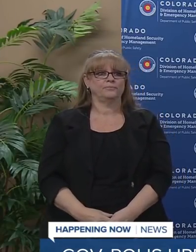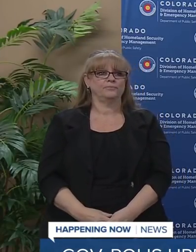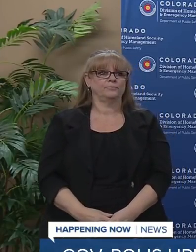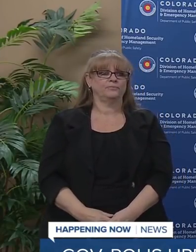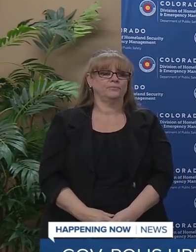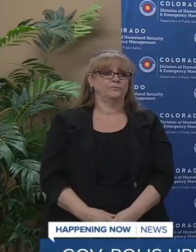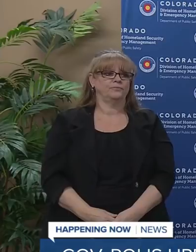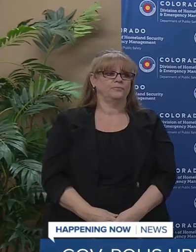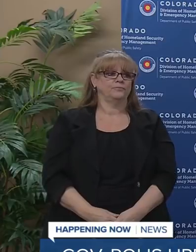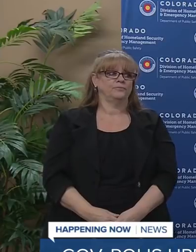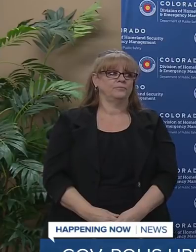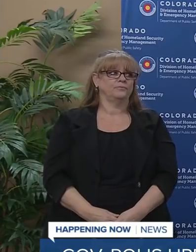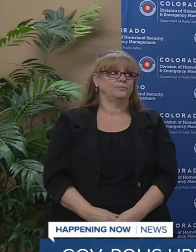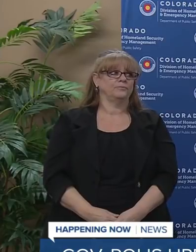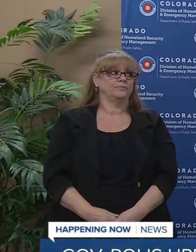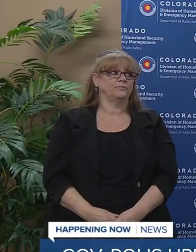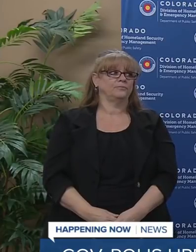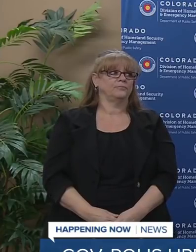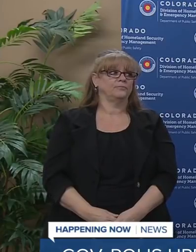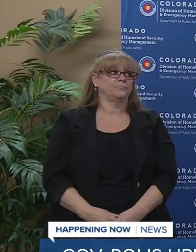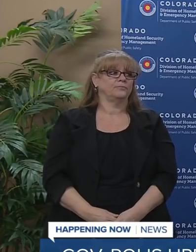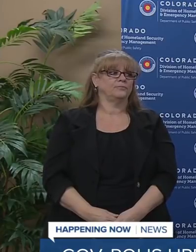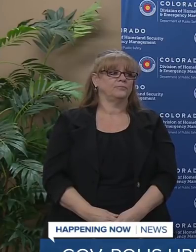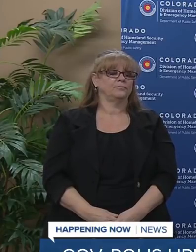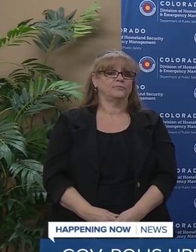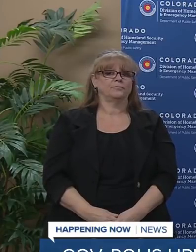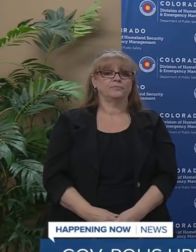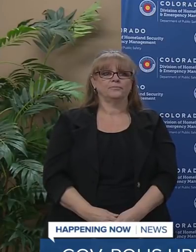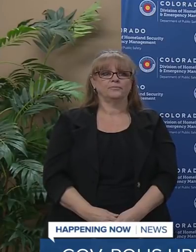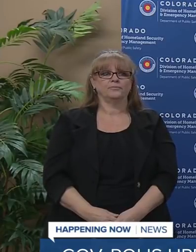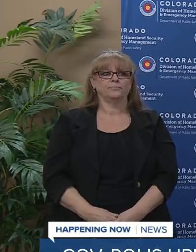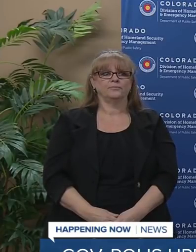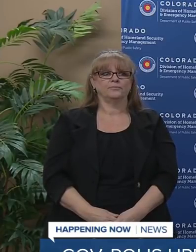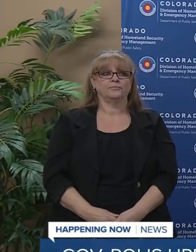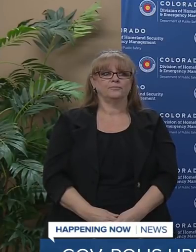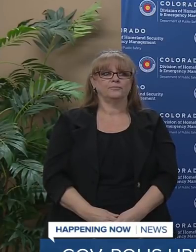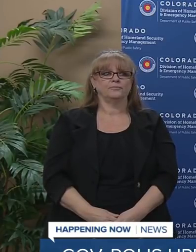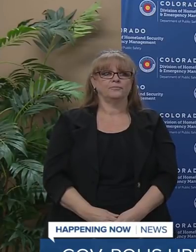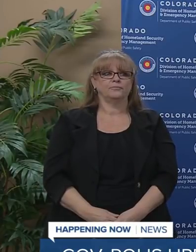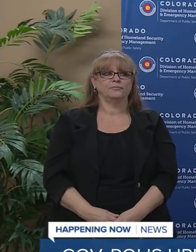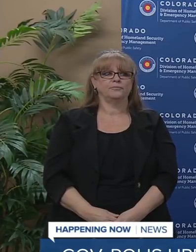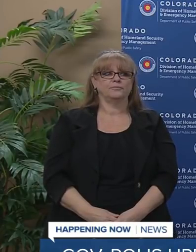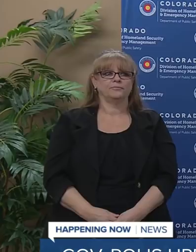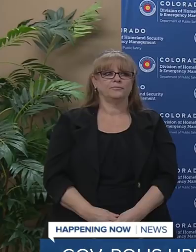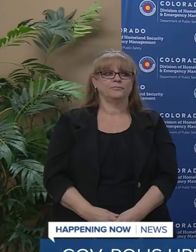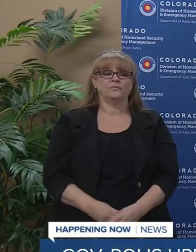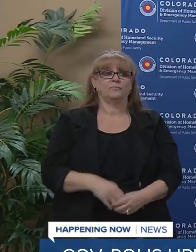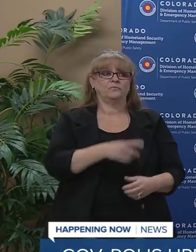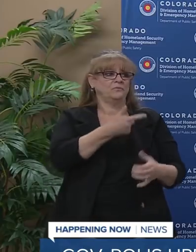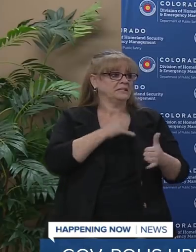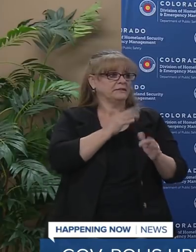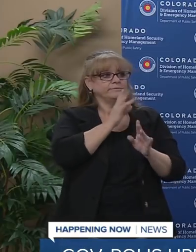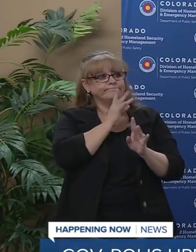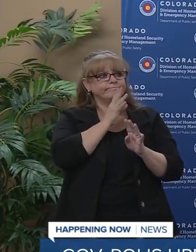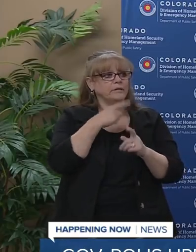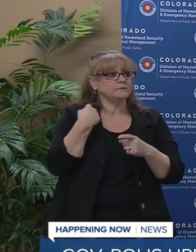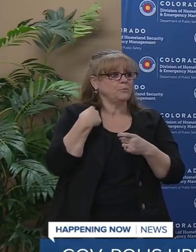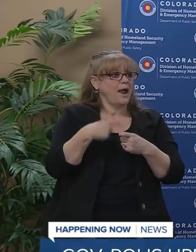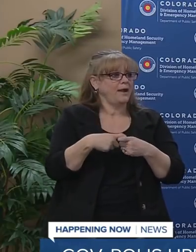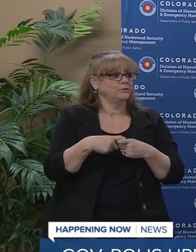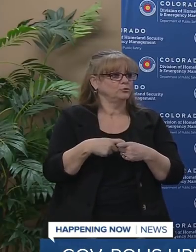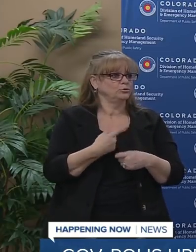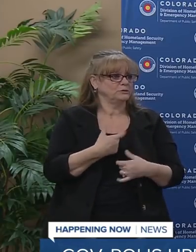ganos. Por ello, mi equipo ha trabajando con el sector privado para recaudar fondos para medio de el